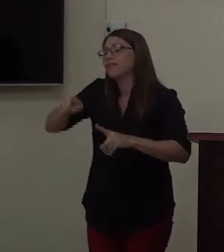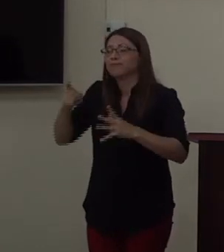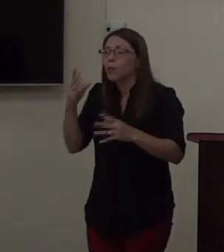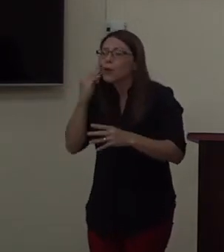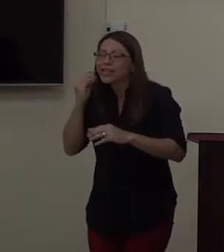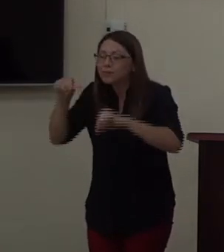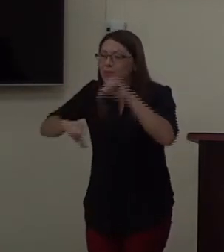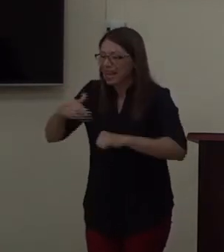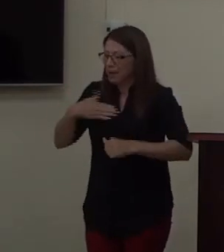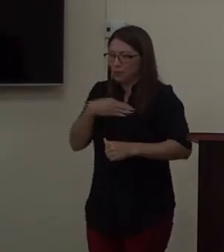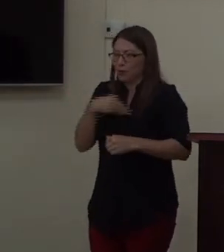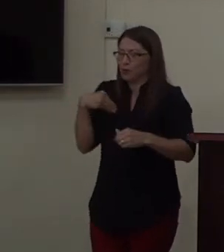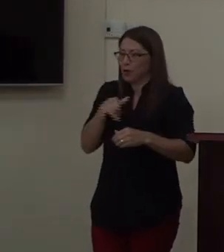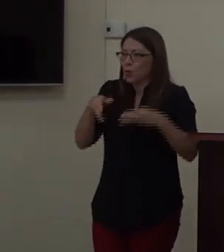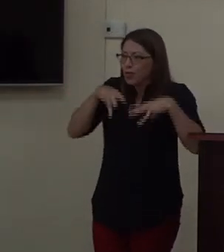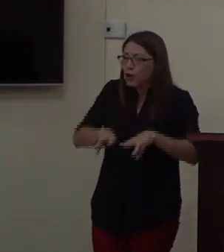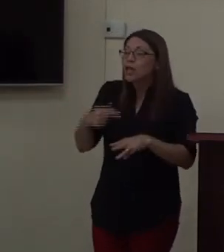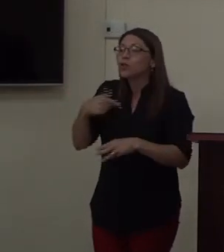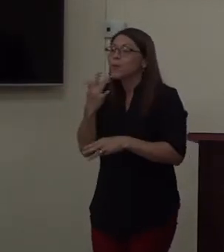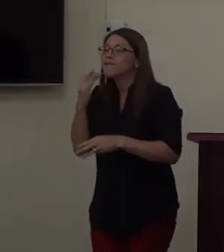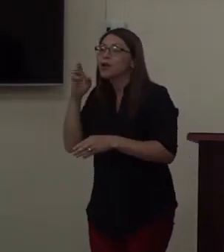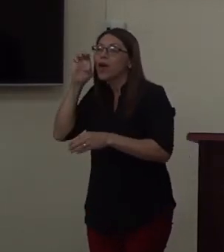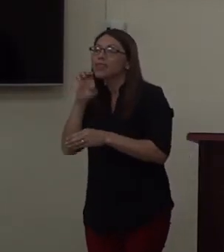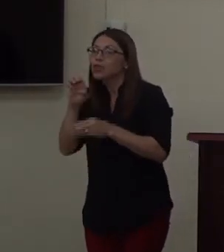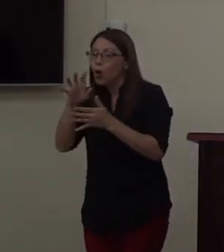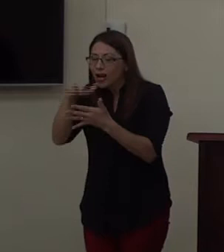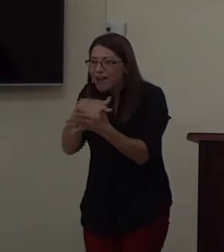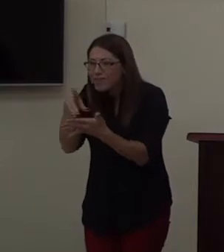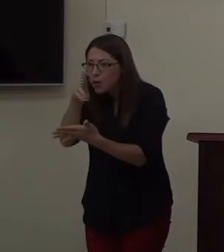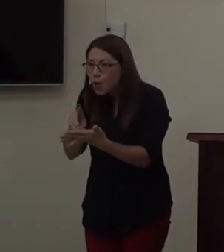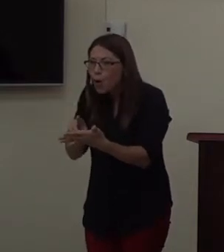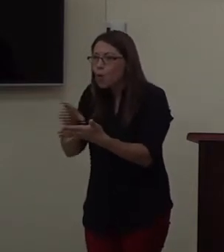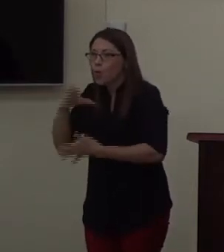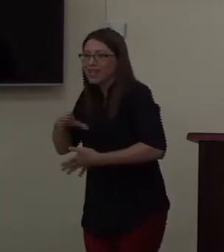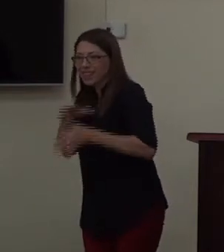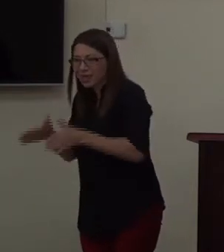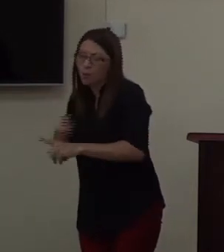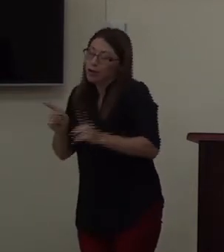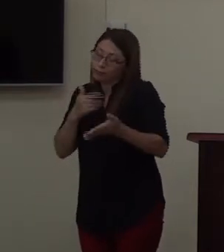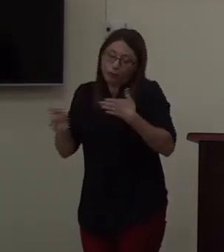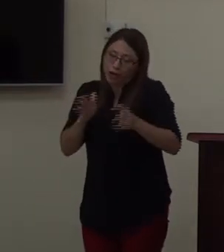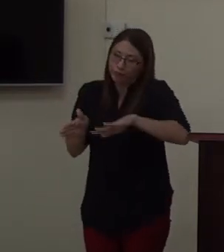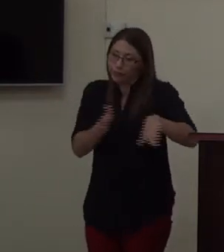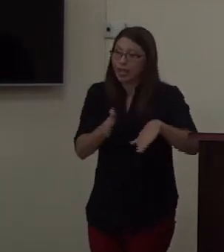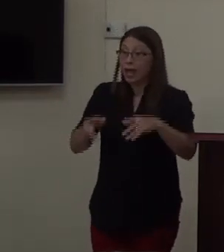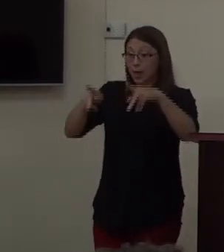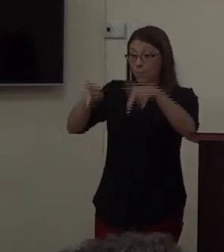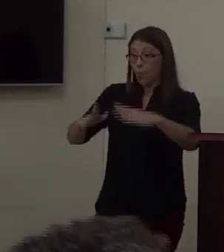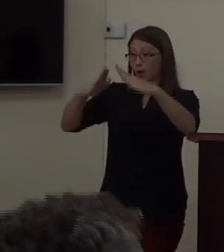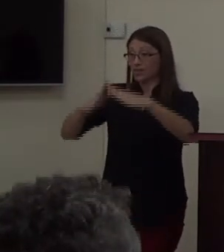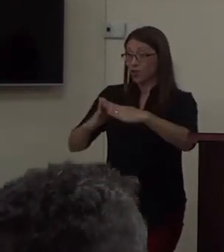como metodología, porque no los métodos etnográficos, orientativos, ¿verdad? Pero bueno, a la población de Rafael de